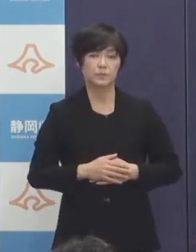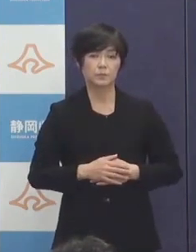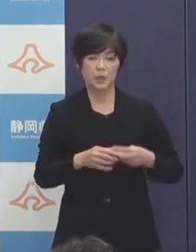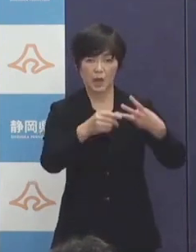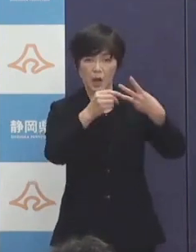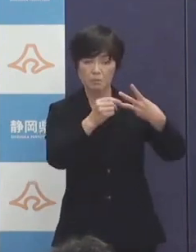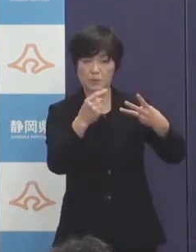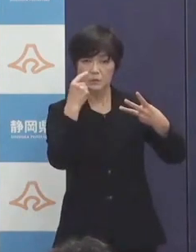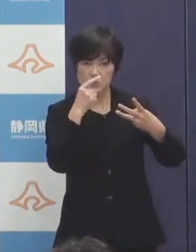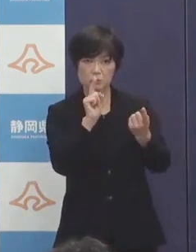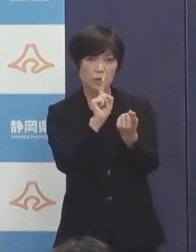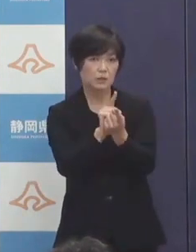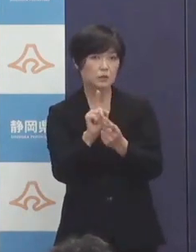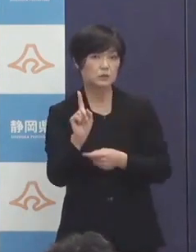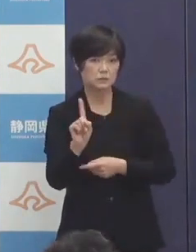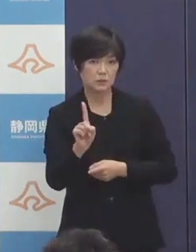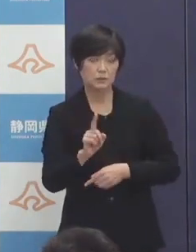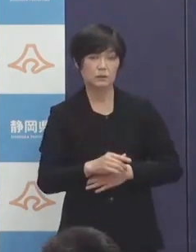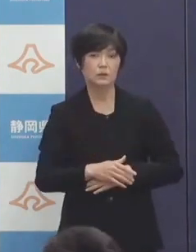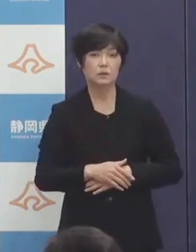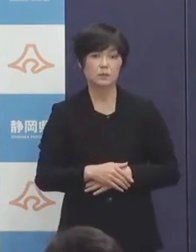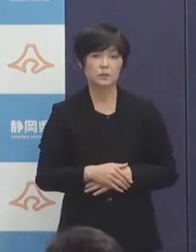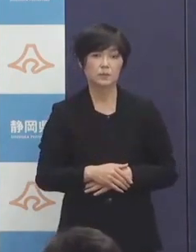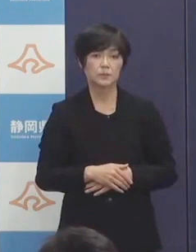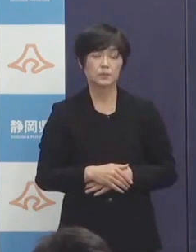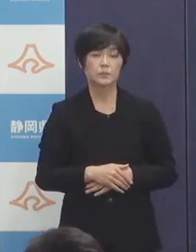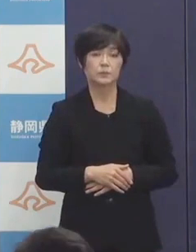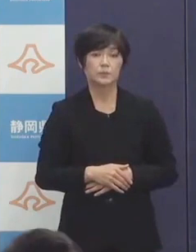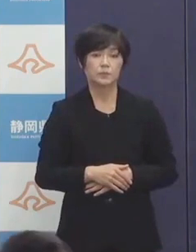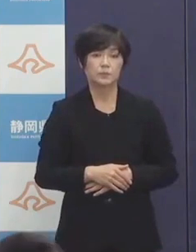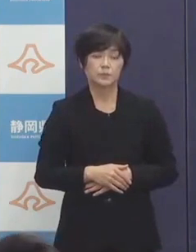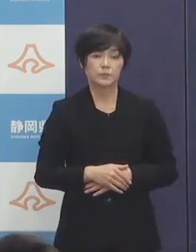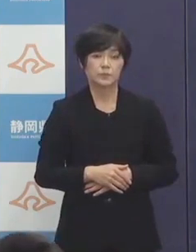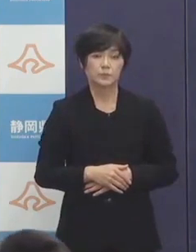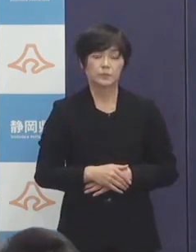3つ目の対策でございますが、